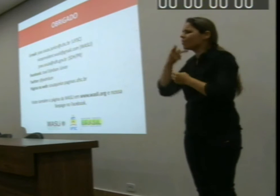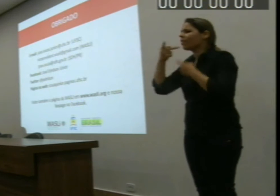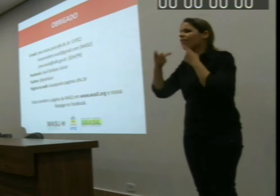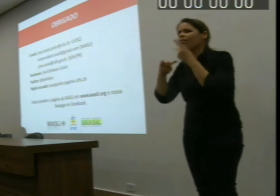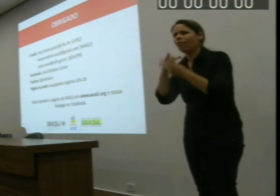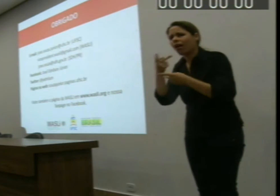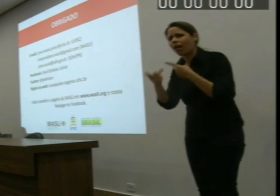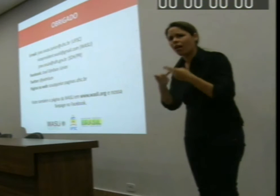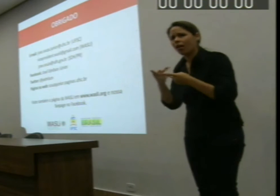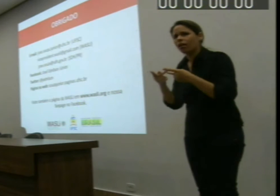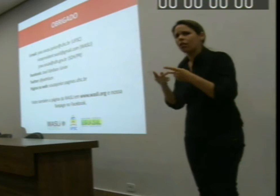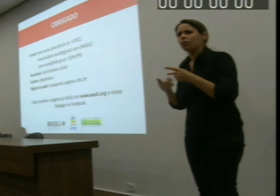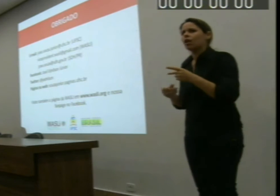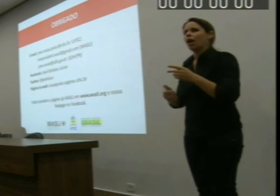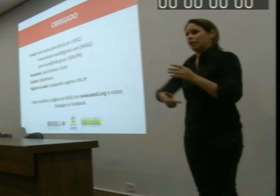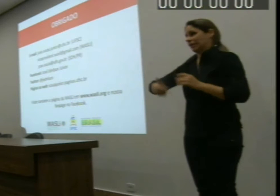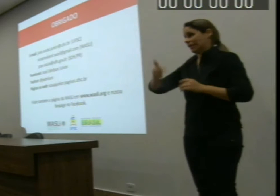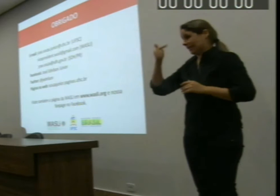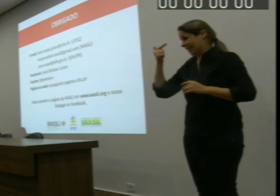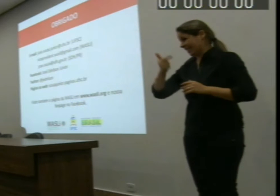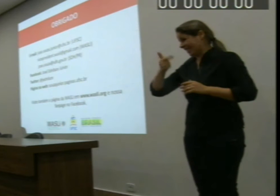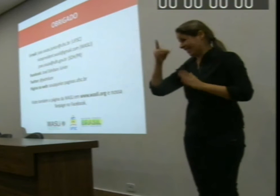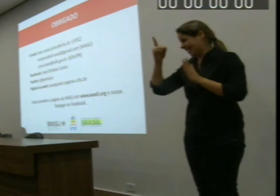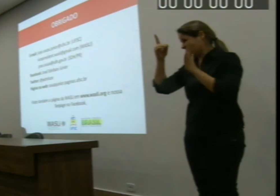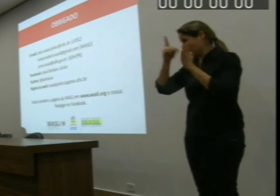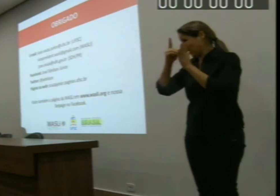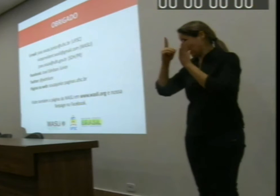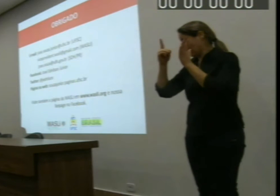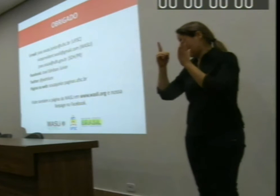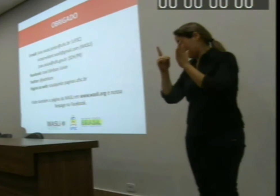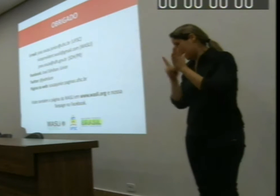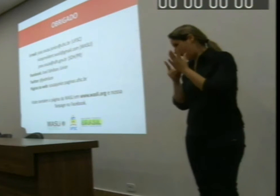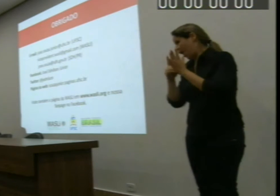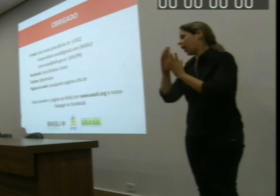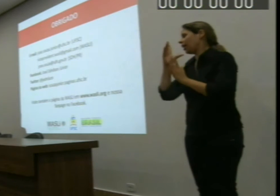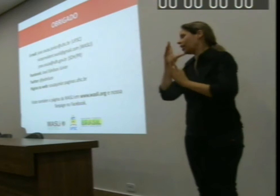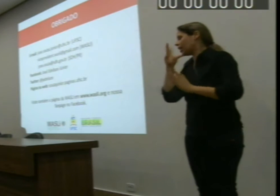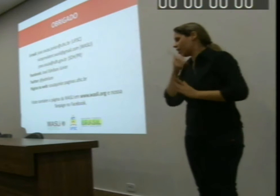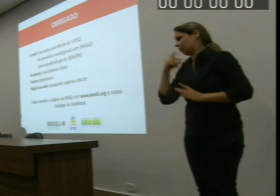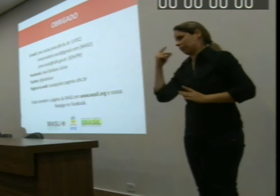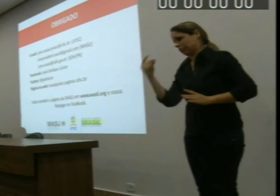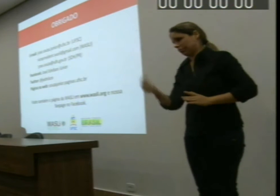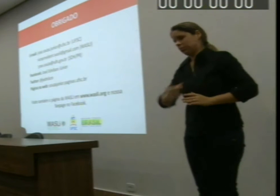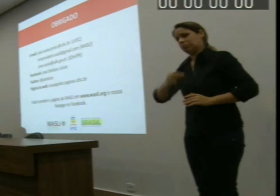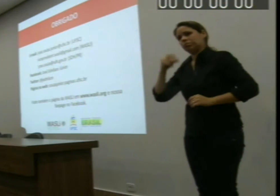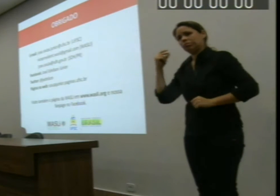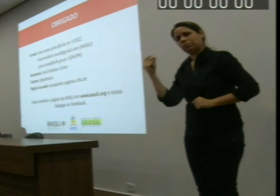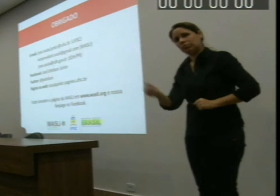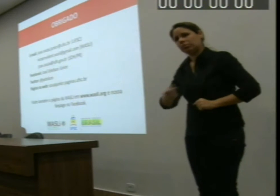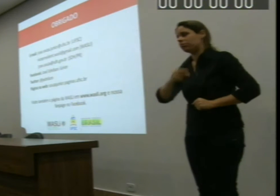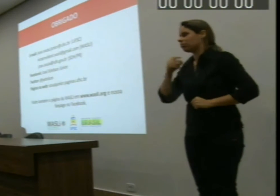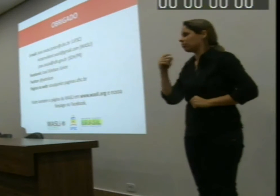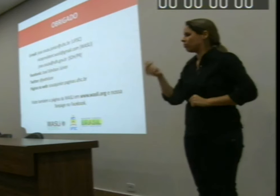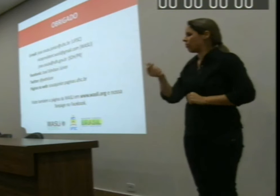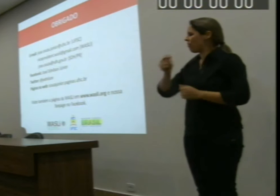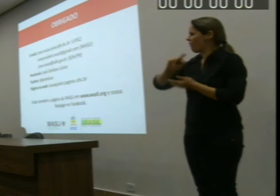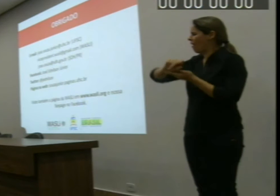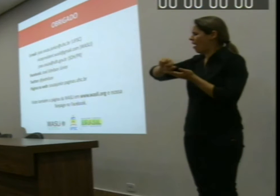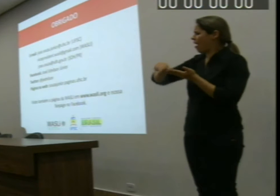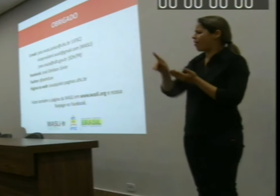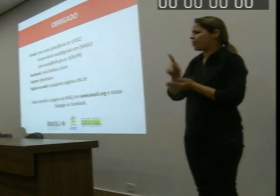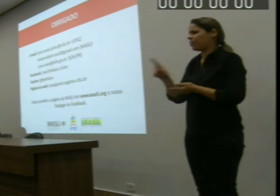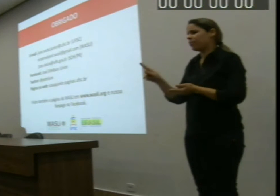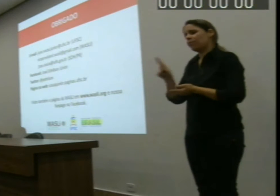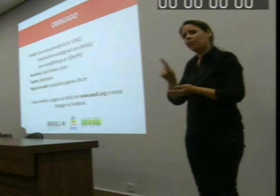já vai pra segunda década eu já foram vários interpretes que passaram vários professores eh